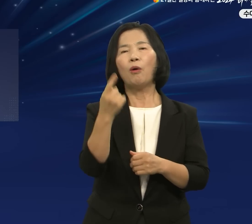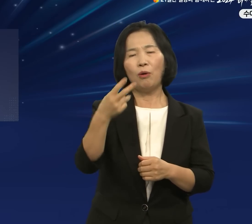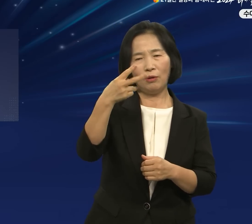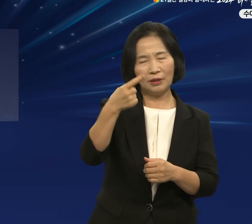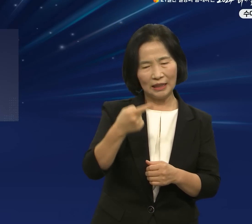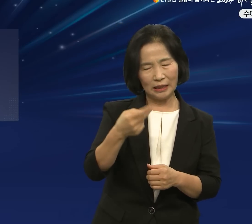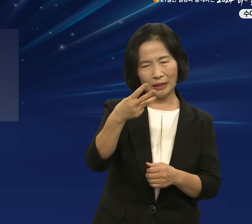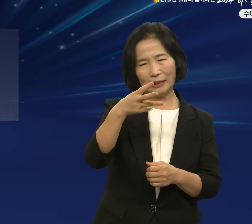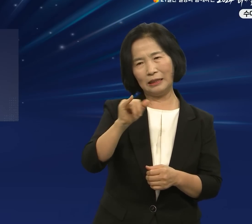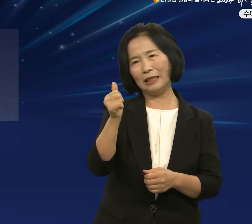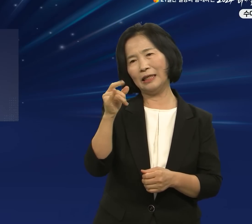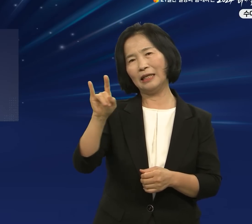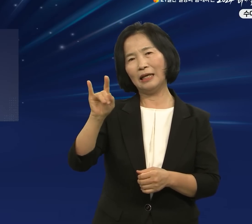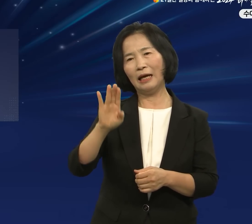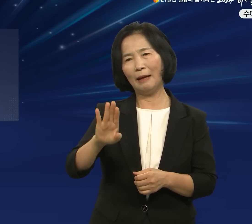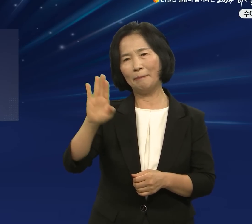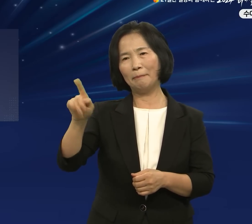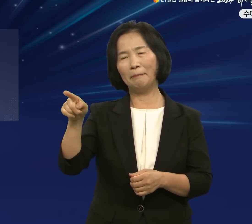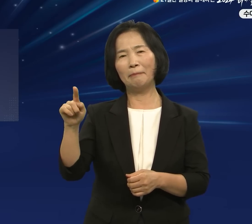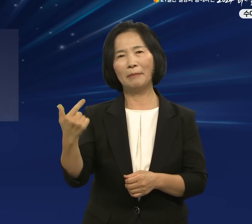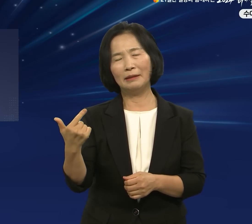헵번.